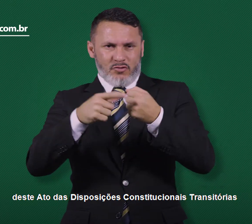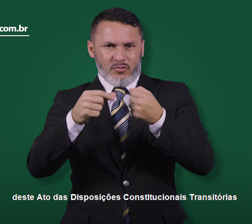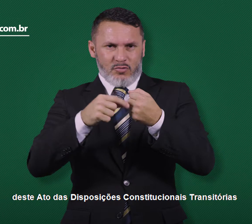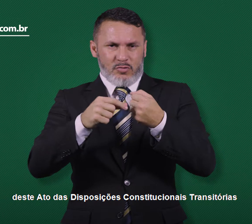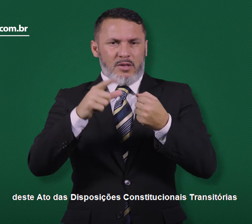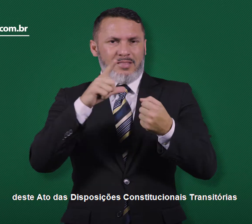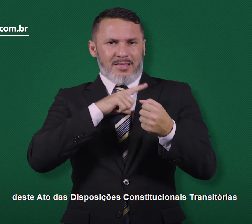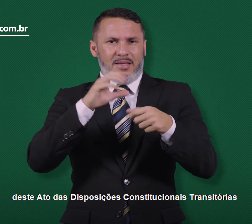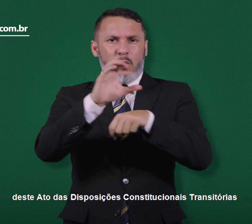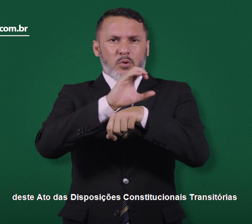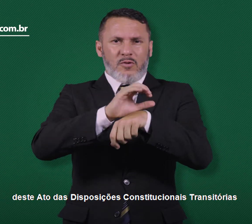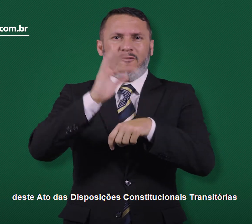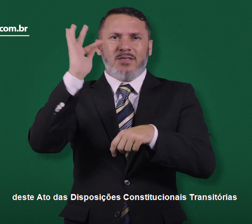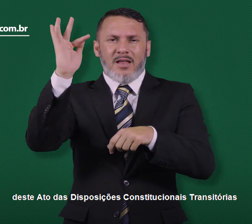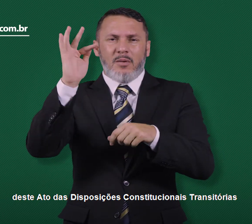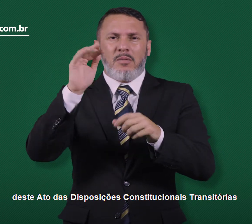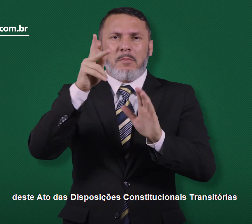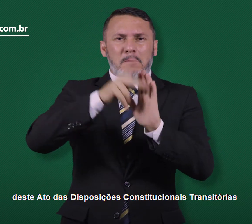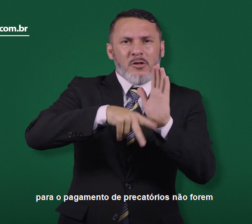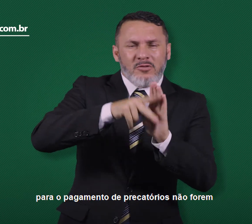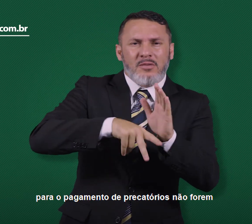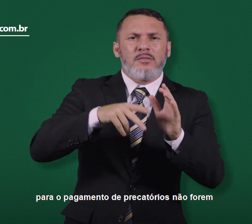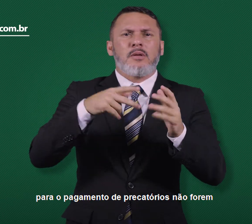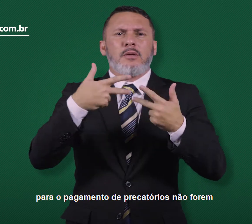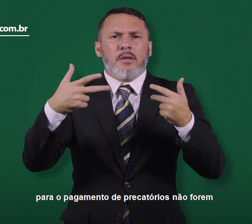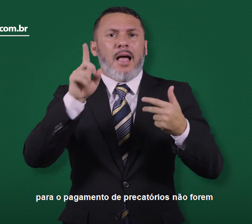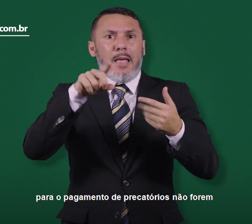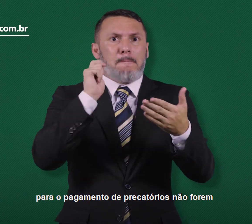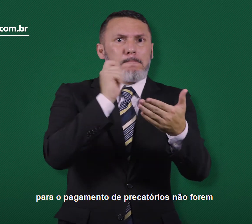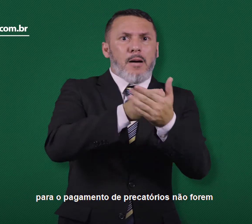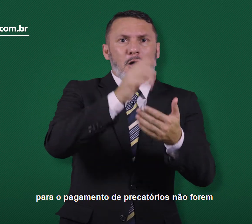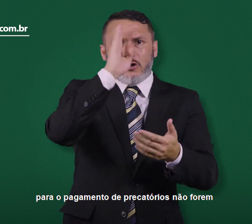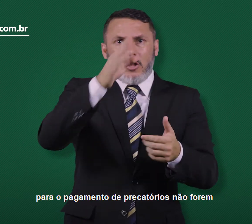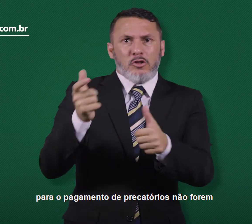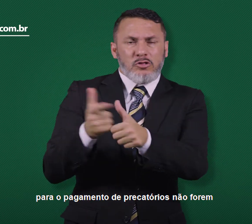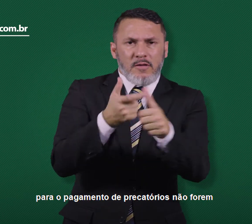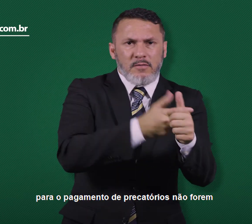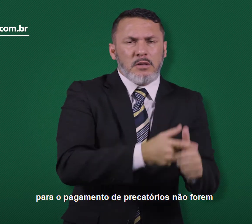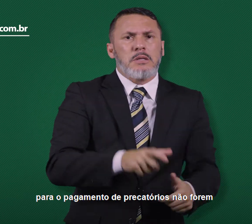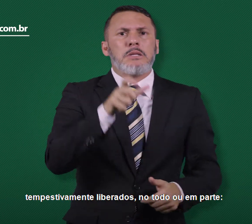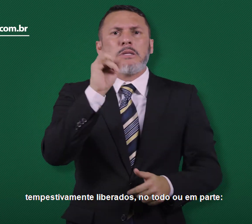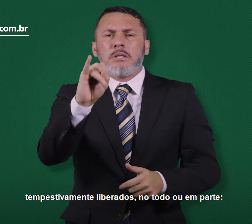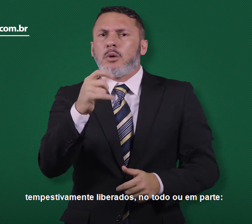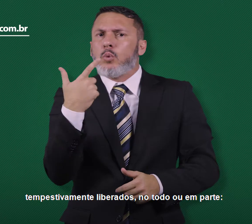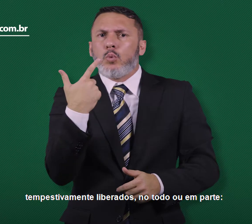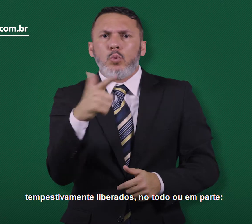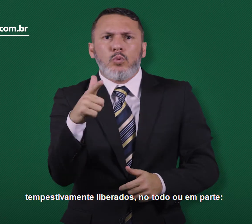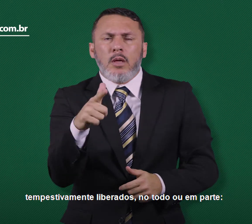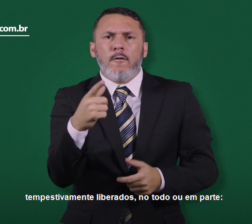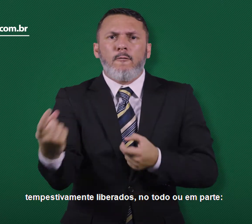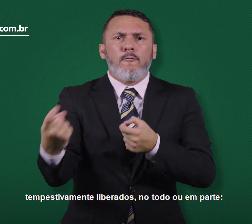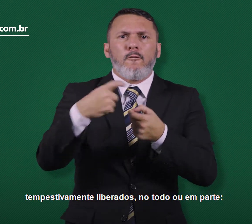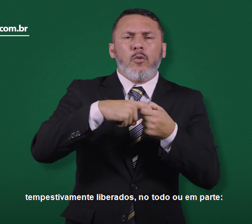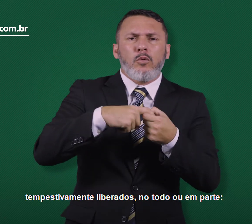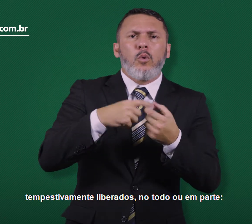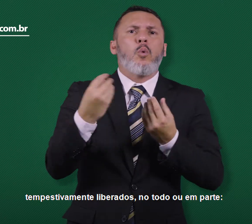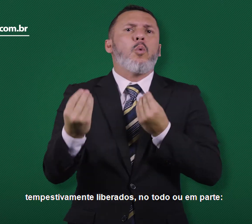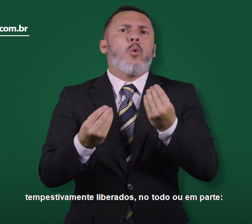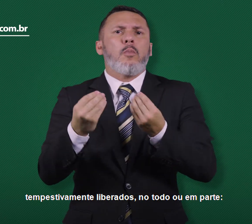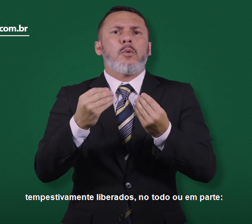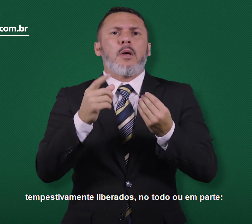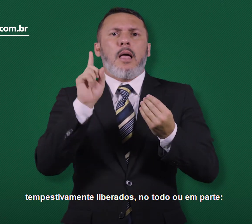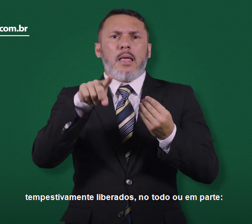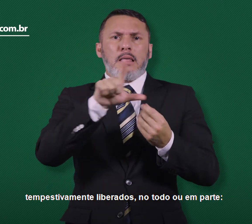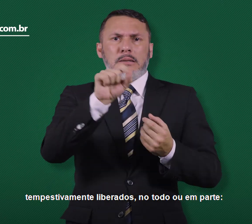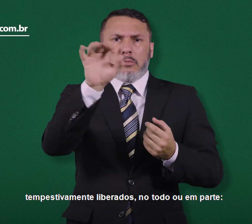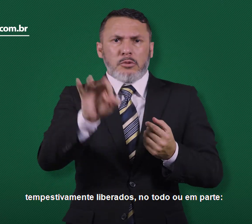das disposições constitucionais transitórias para o pagamento de precatórios não forem tempestivamente liberados no